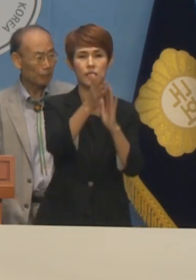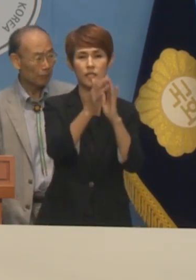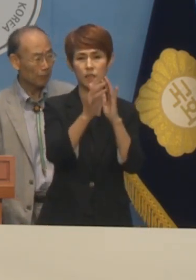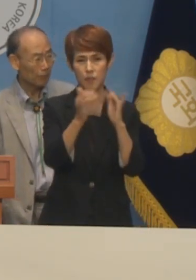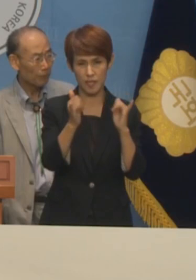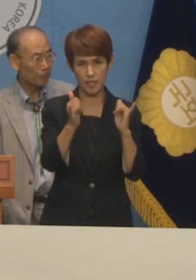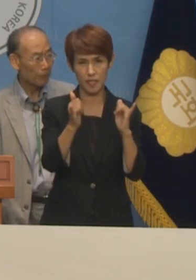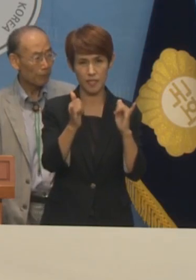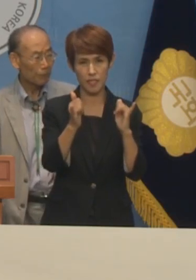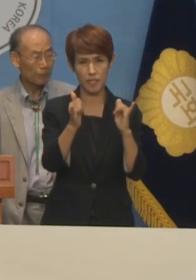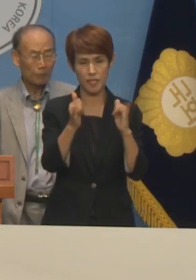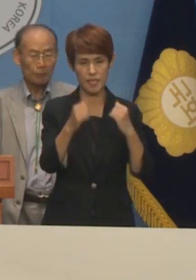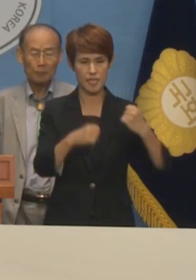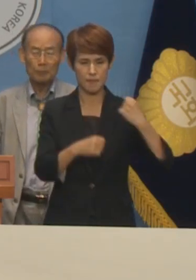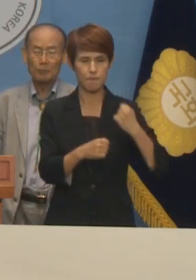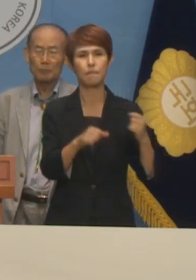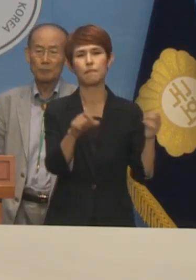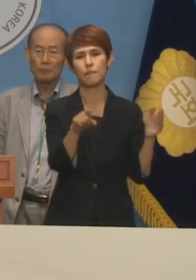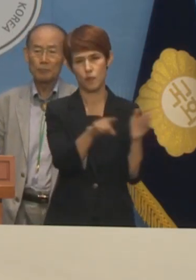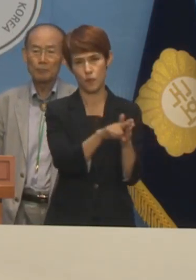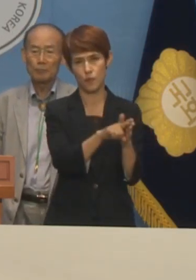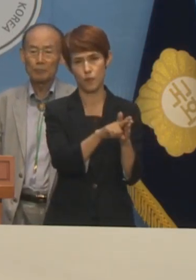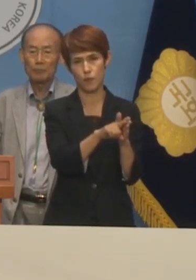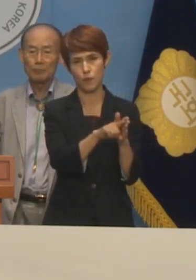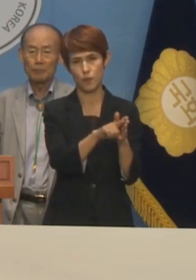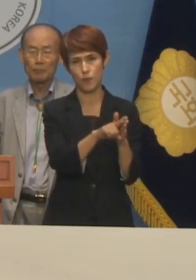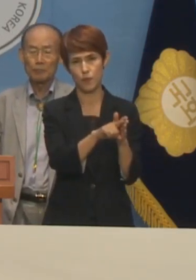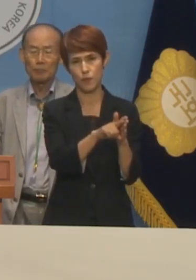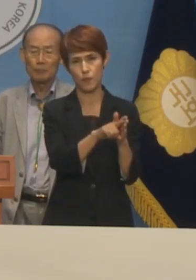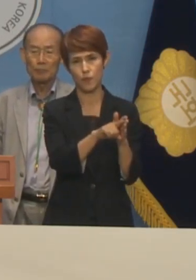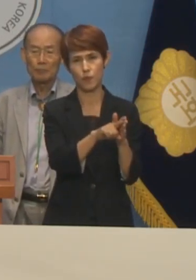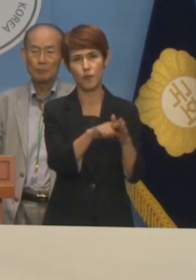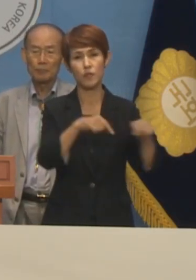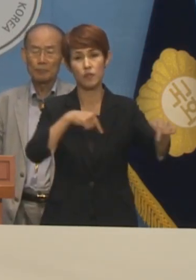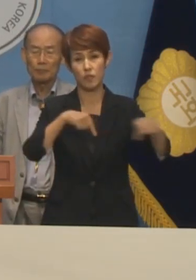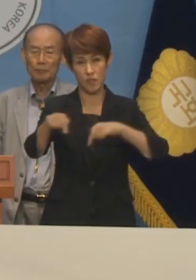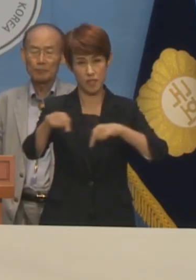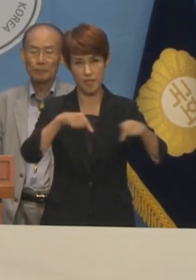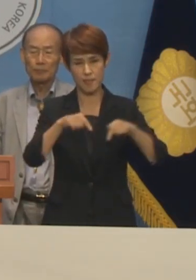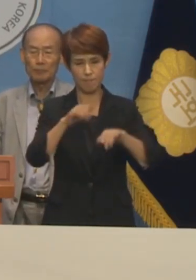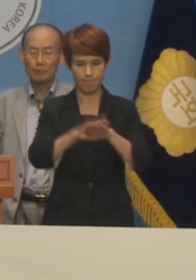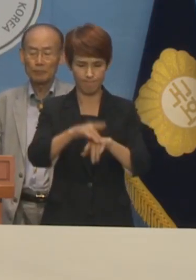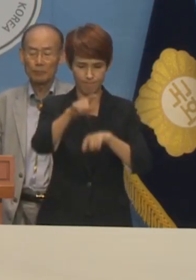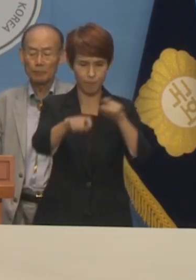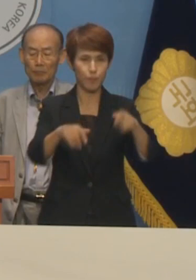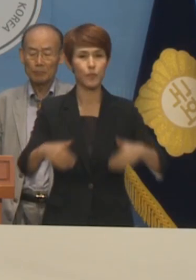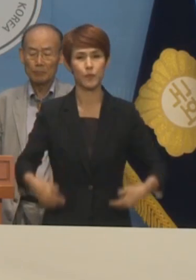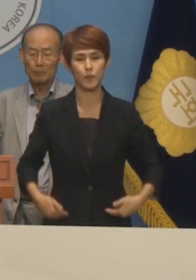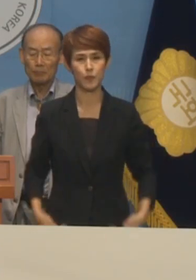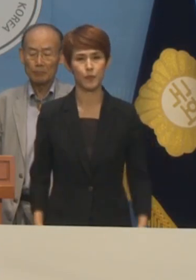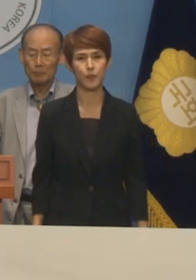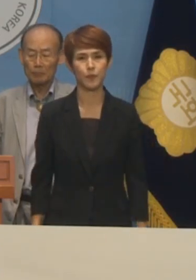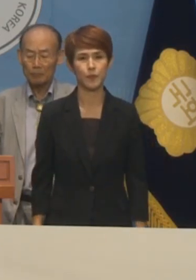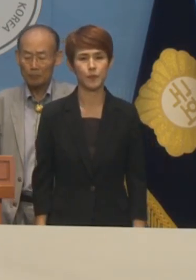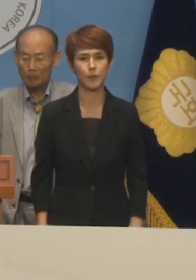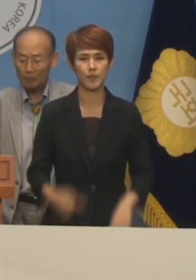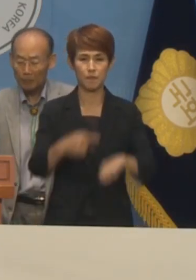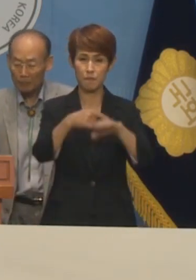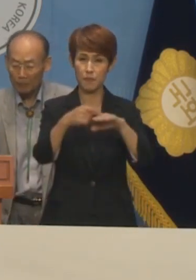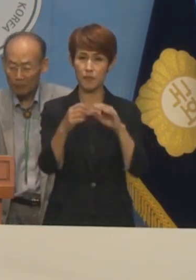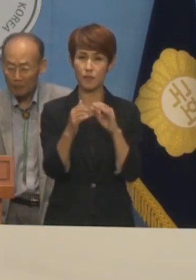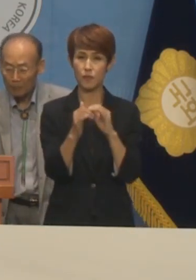민중의 잠재력 영향을 믿고 그 힘에 의하여 정세를 개척해 나가야 한다.